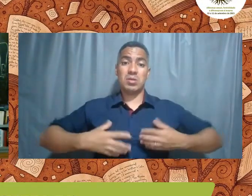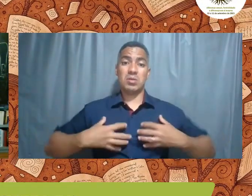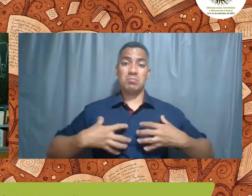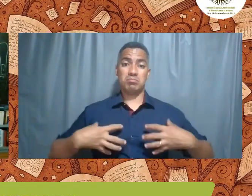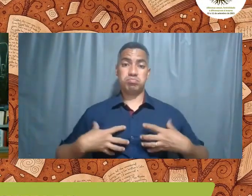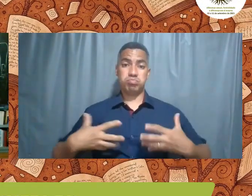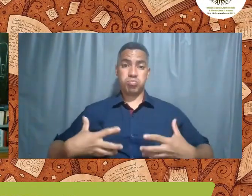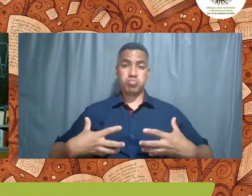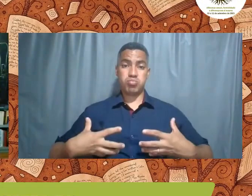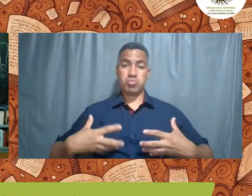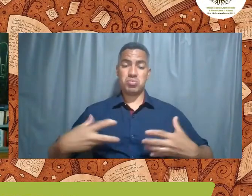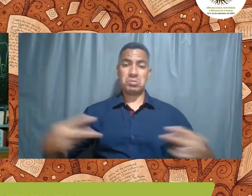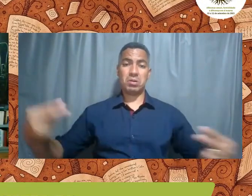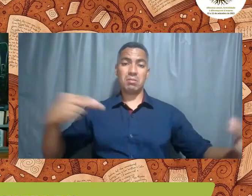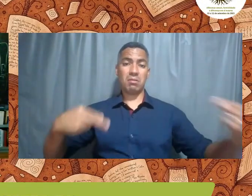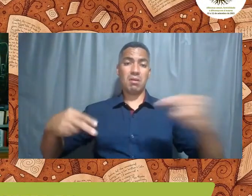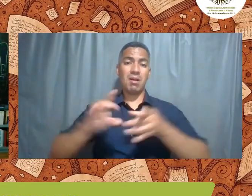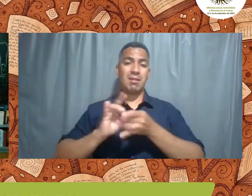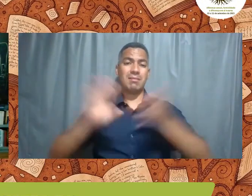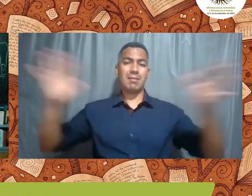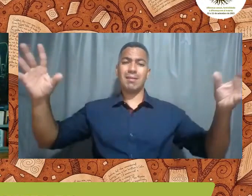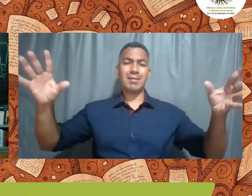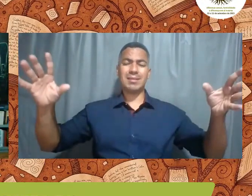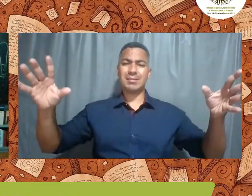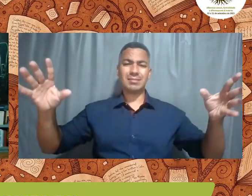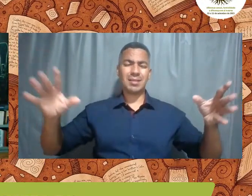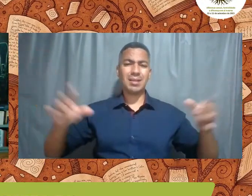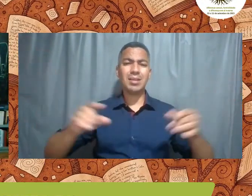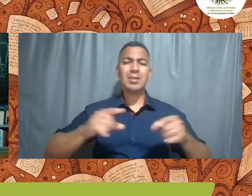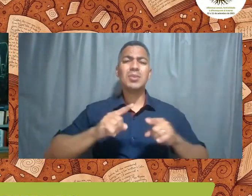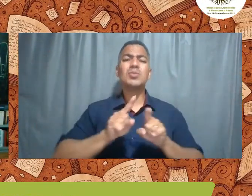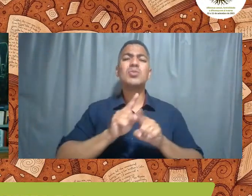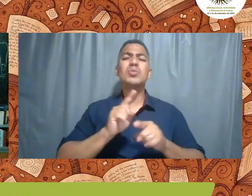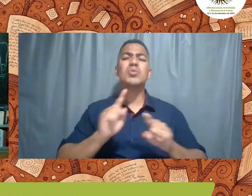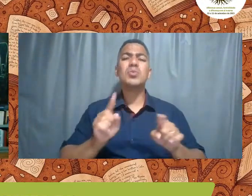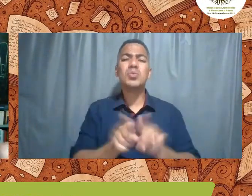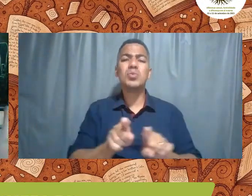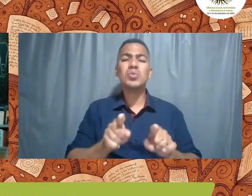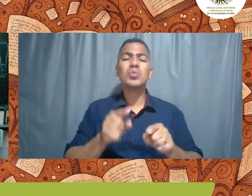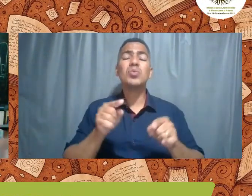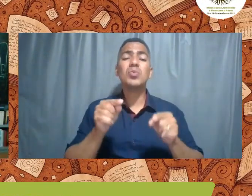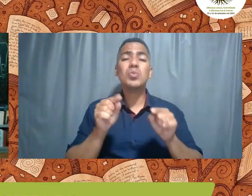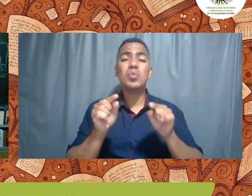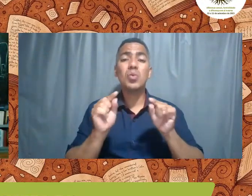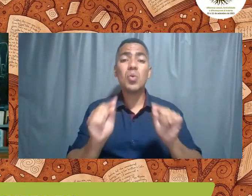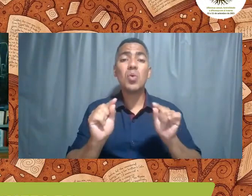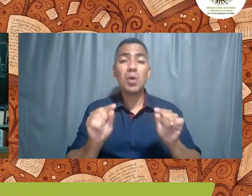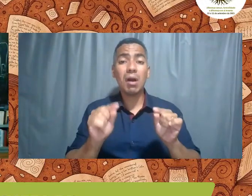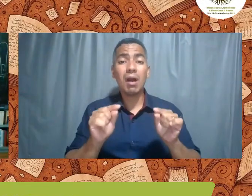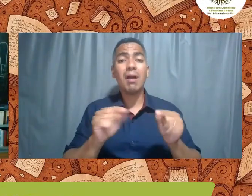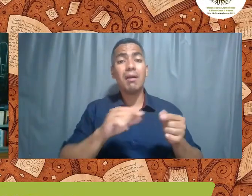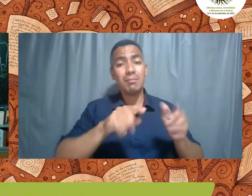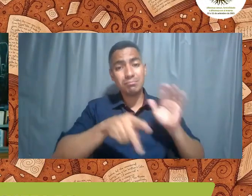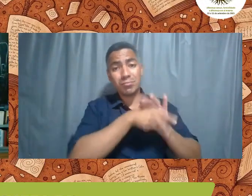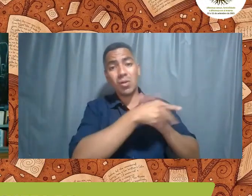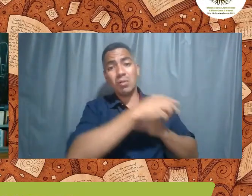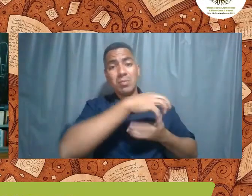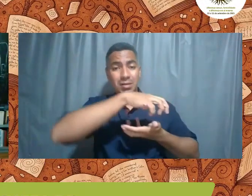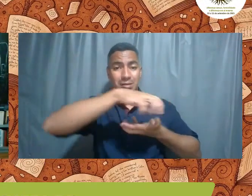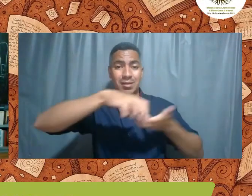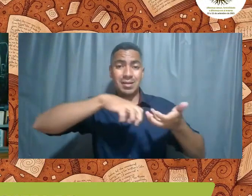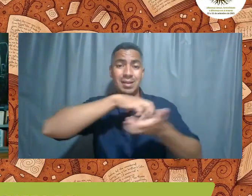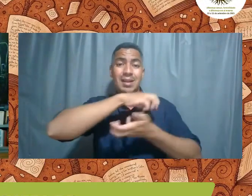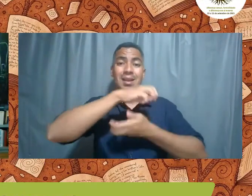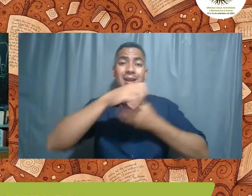seus seios, né? Quer dizer, todo esse movimento feminista, né, ele foi galvanizado,